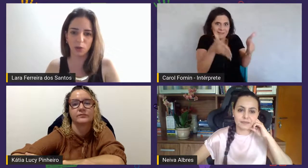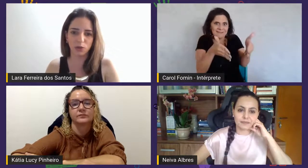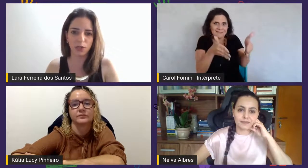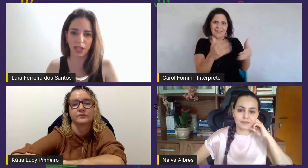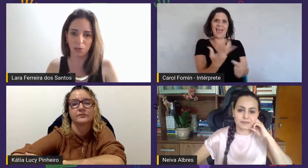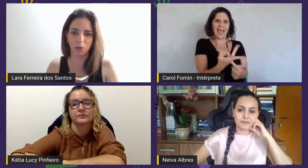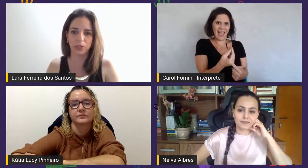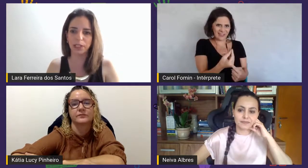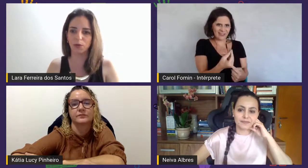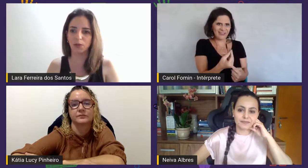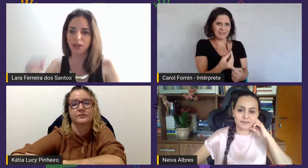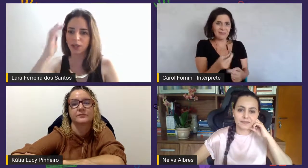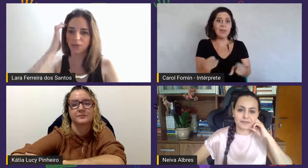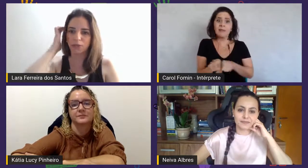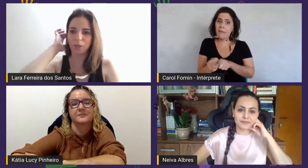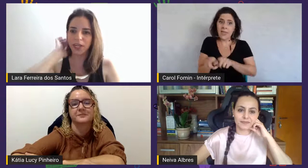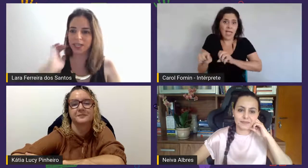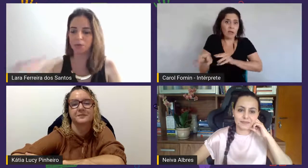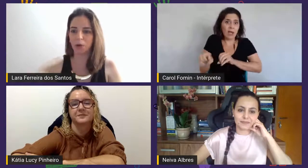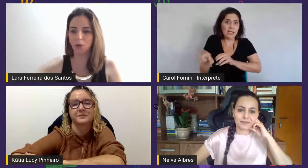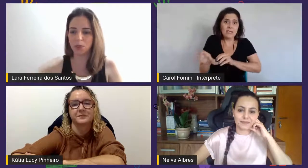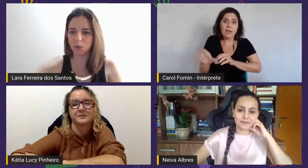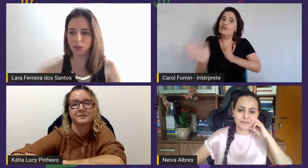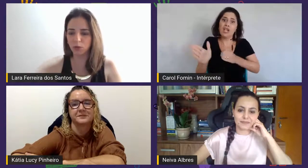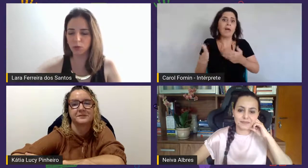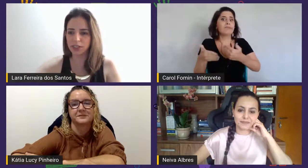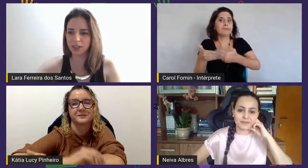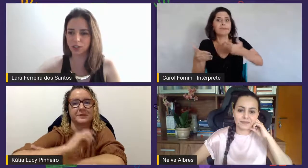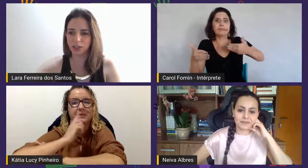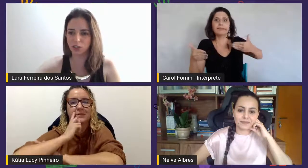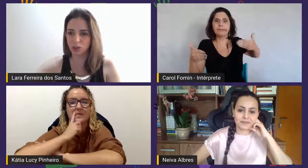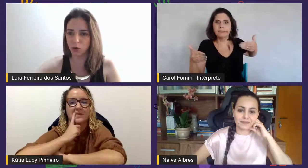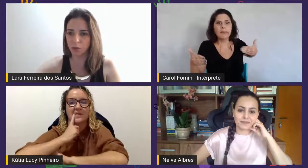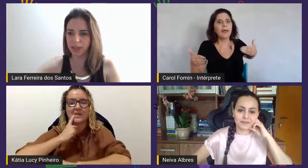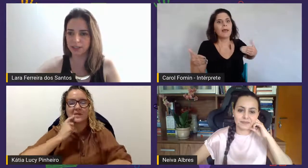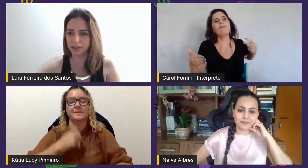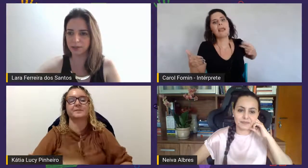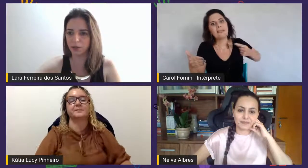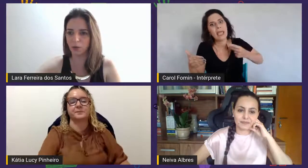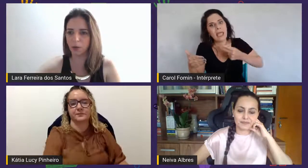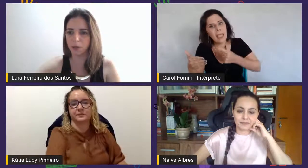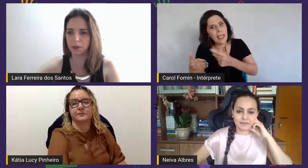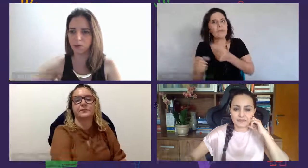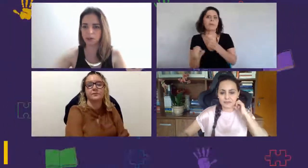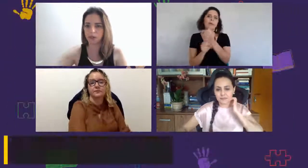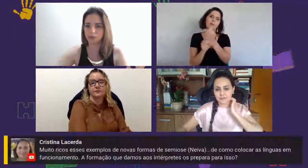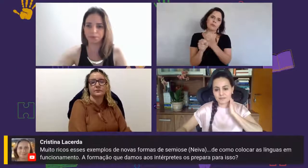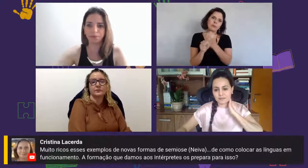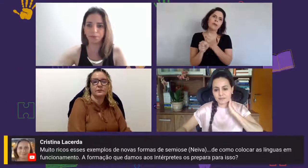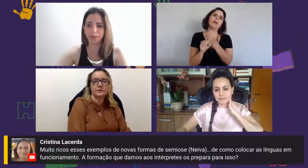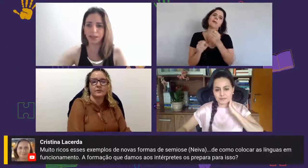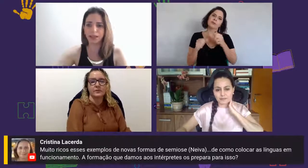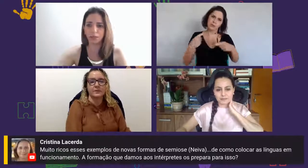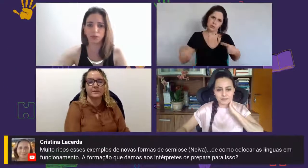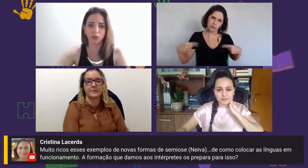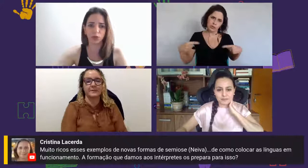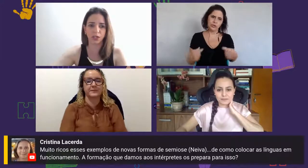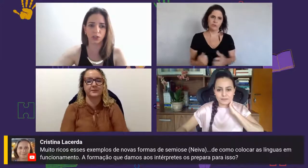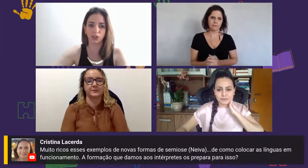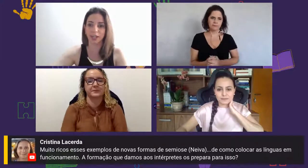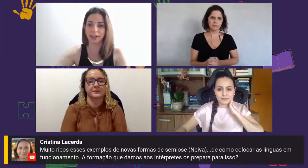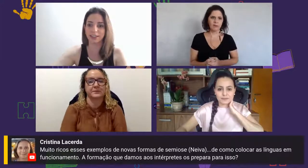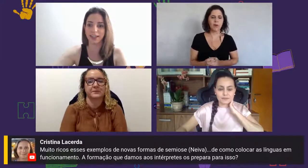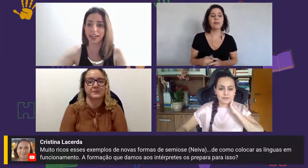discussão há muito tempo. Então, vou abrir aqui para algumas perguntas. Acho que a gente começa, então, com a pergunta da